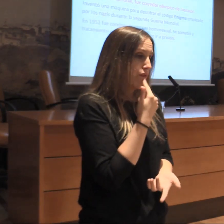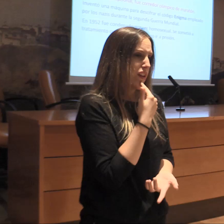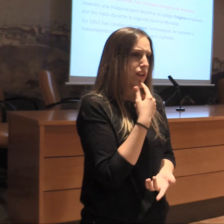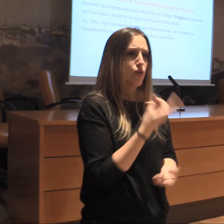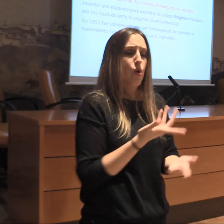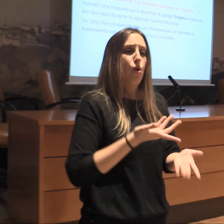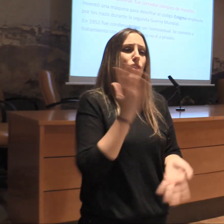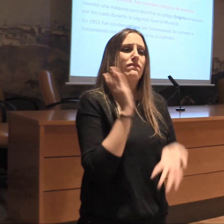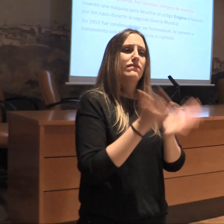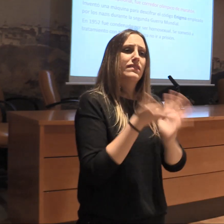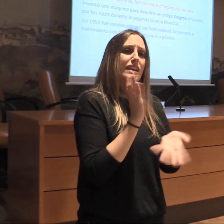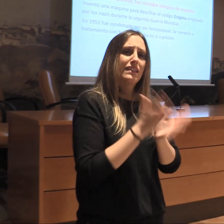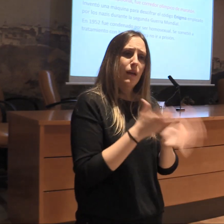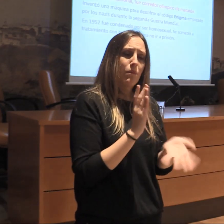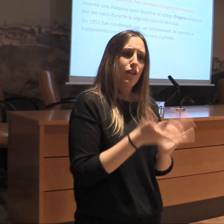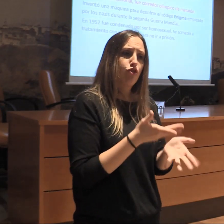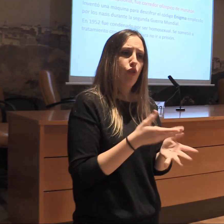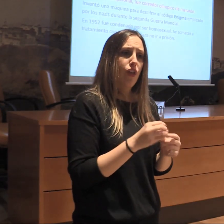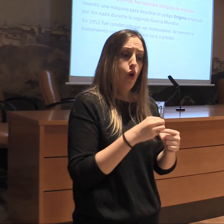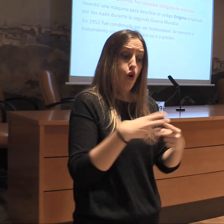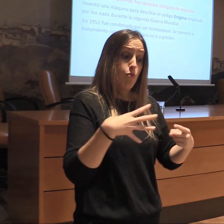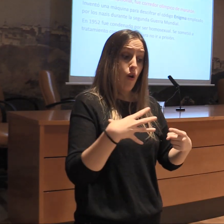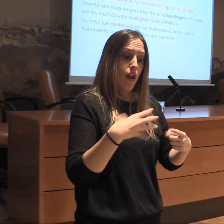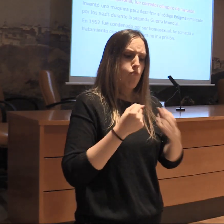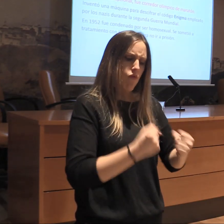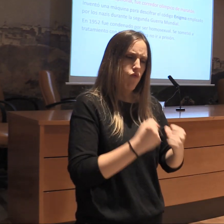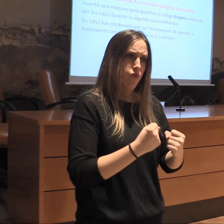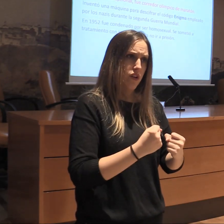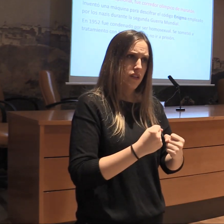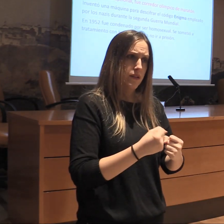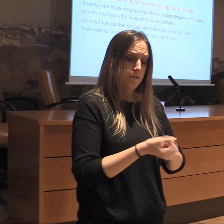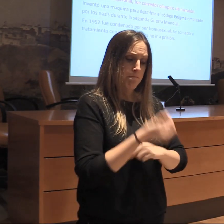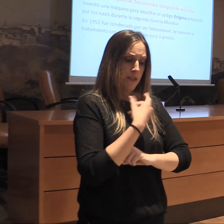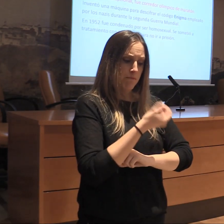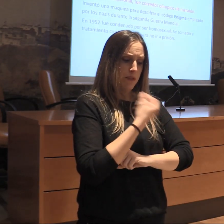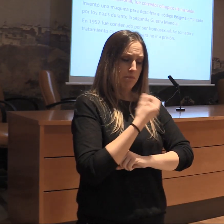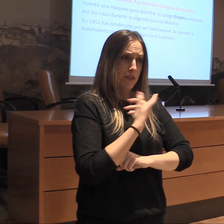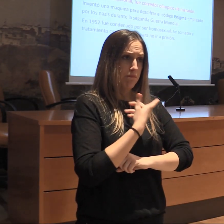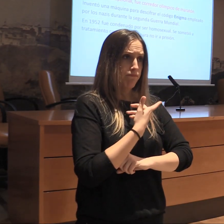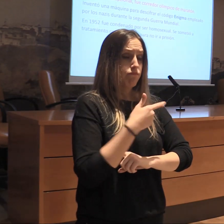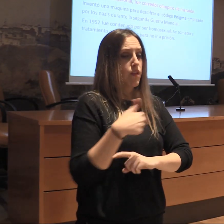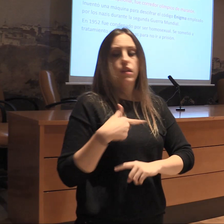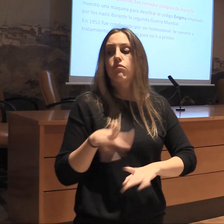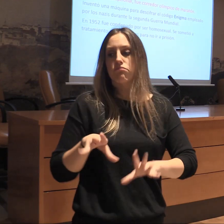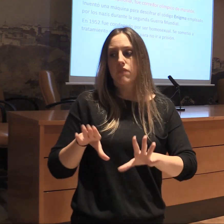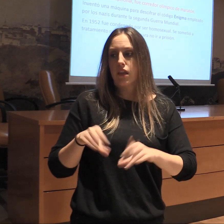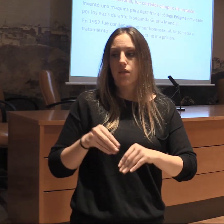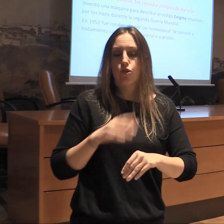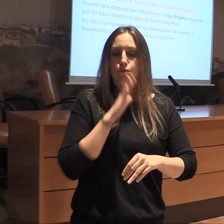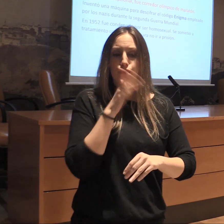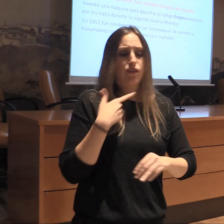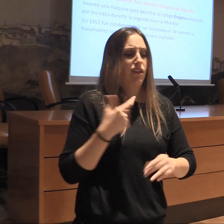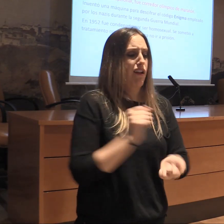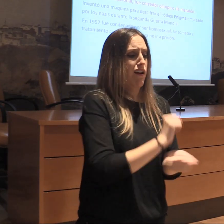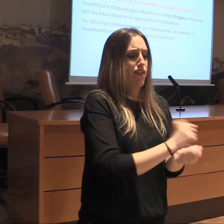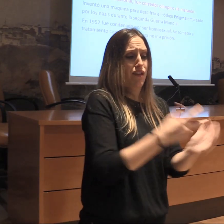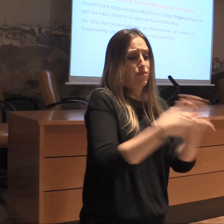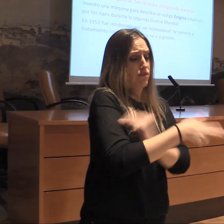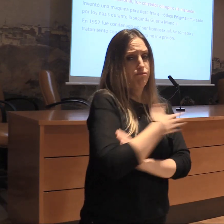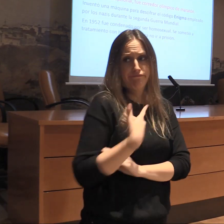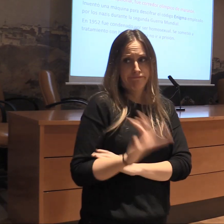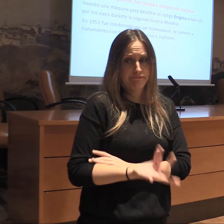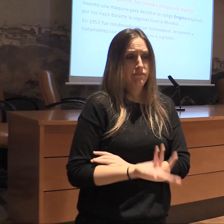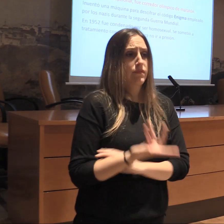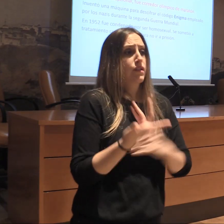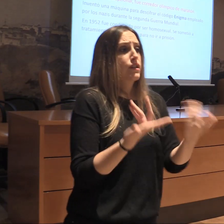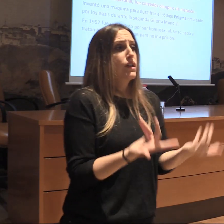hormonal extraordinariamente fuerte, que él aceptó para no ir a prisión, además de esta condena